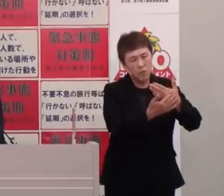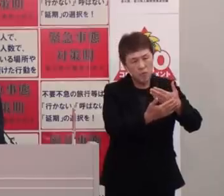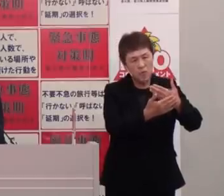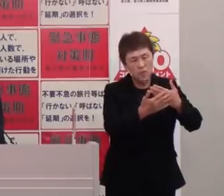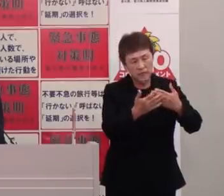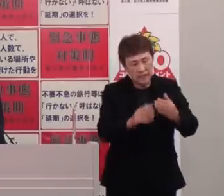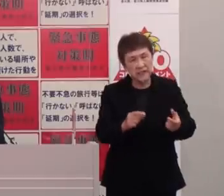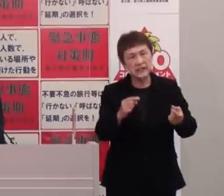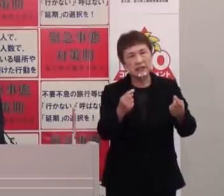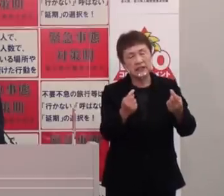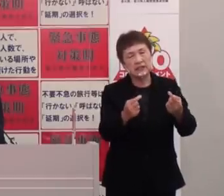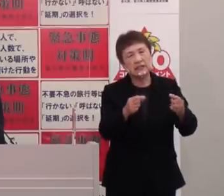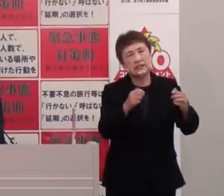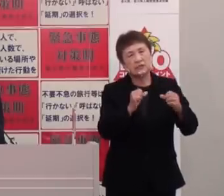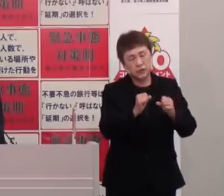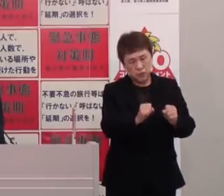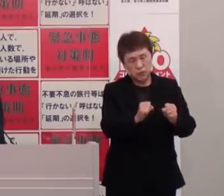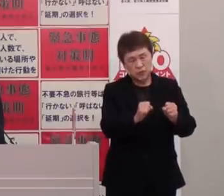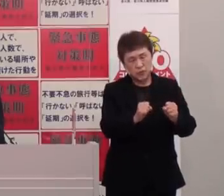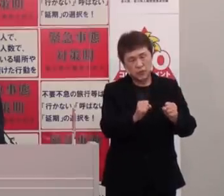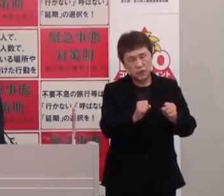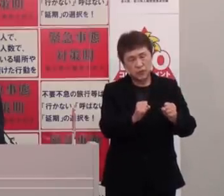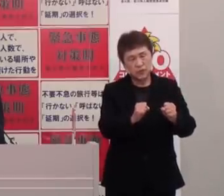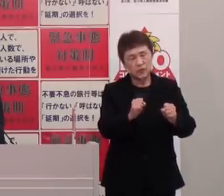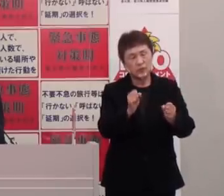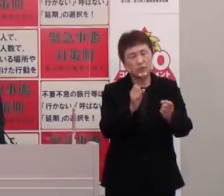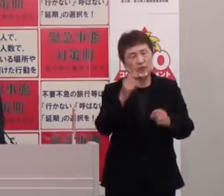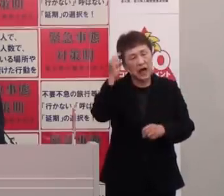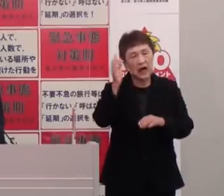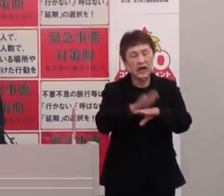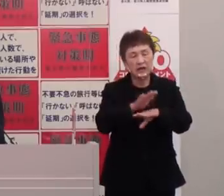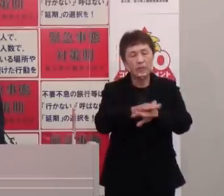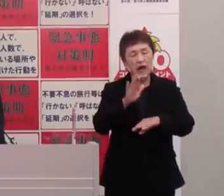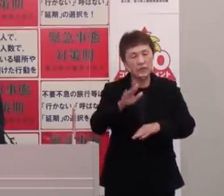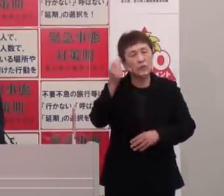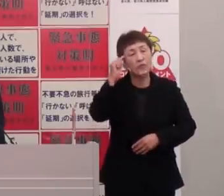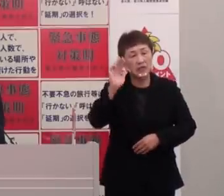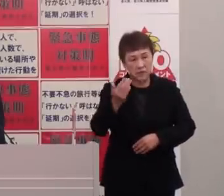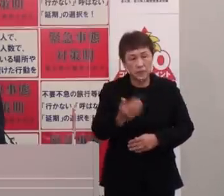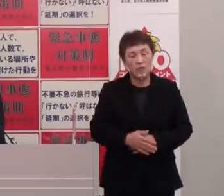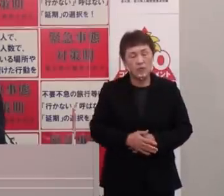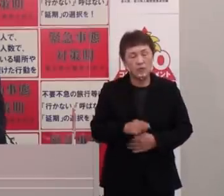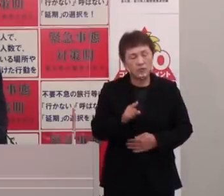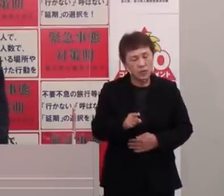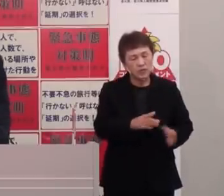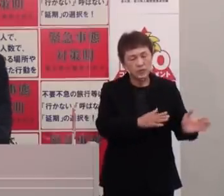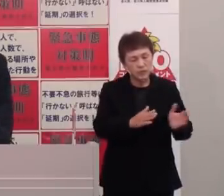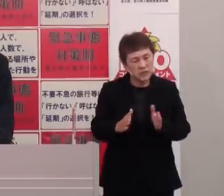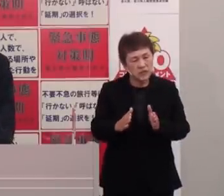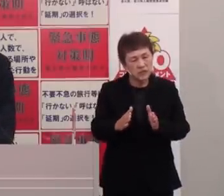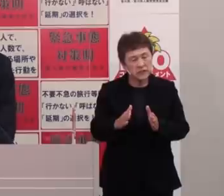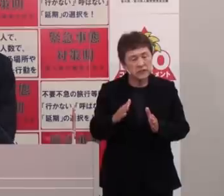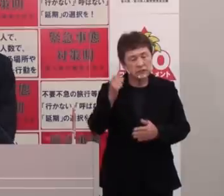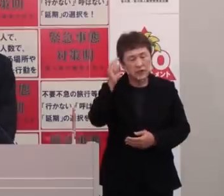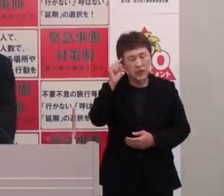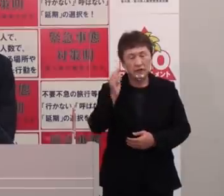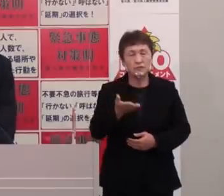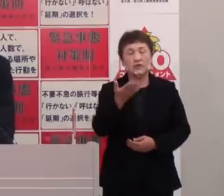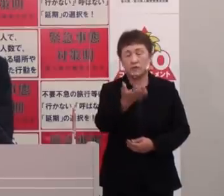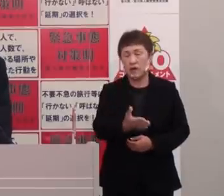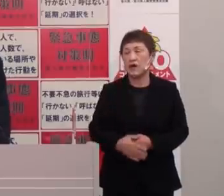はあり得るのかなとも思いますが、そういった対応の変更に向けての準備や検討というのは、今のところありますでしょう